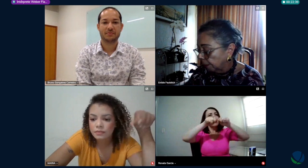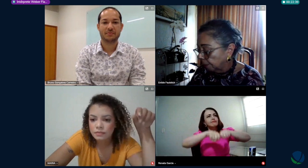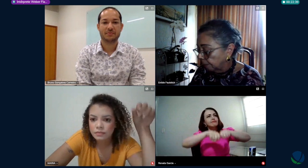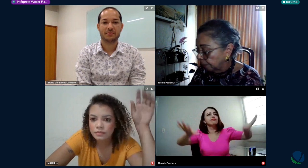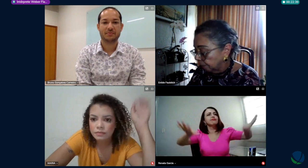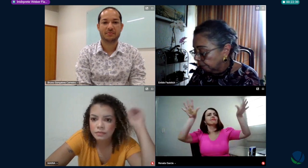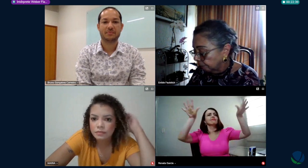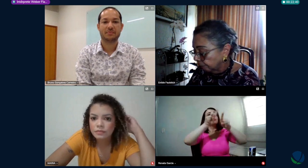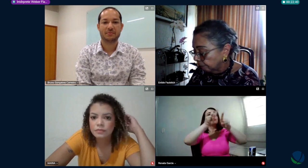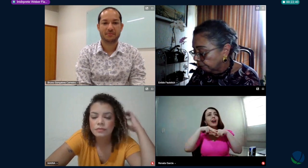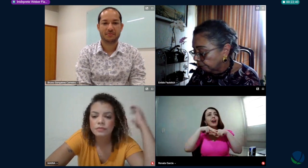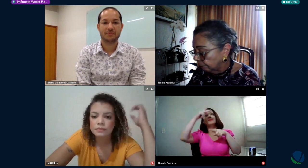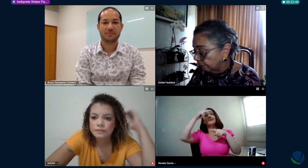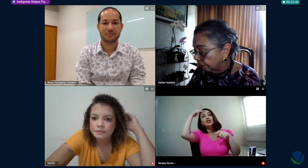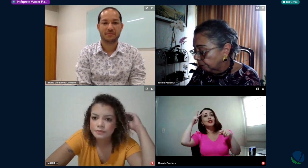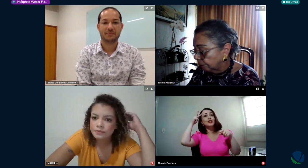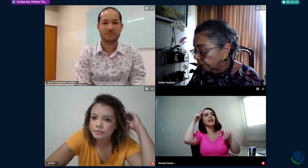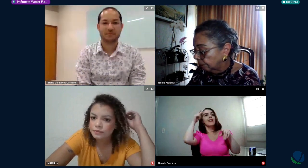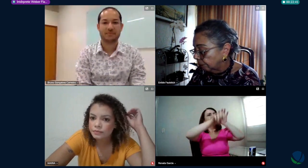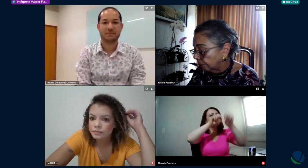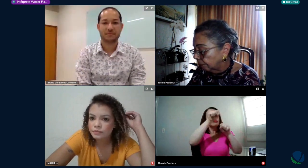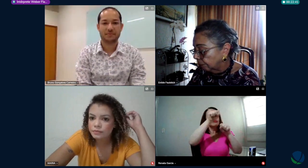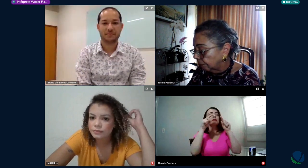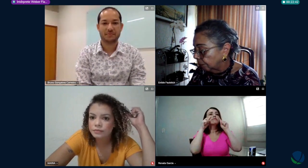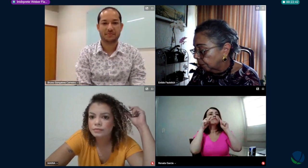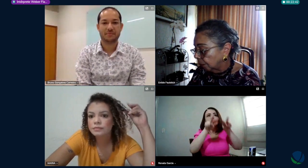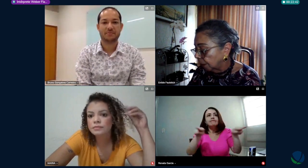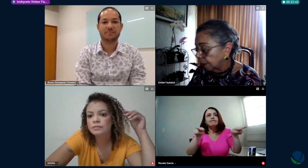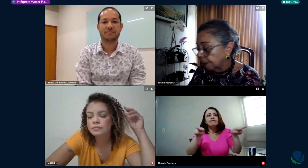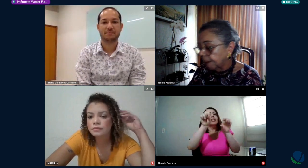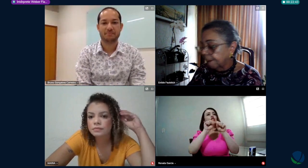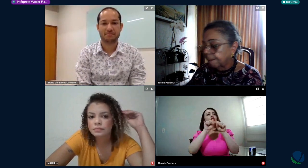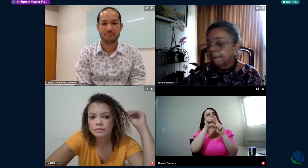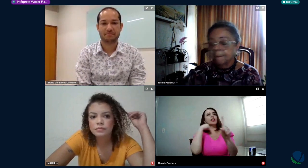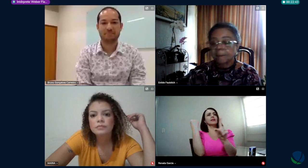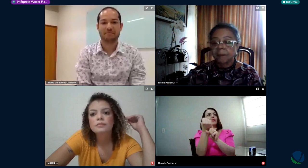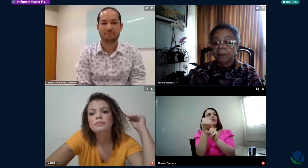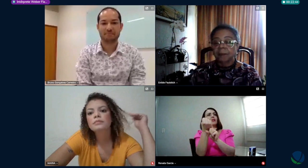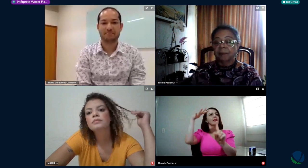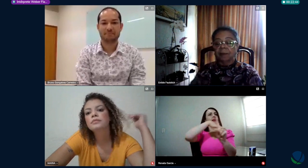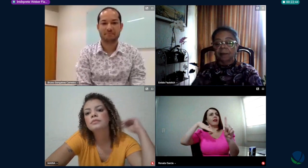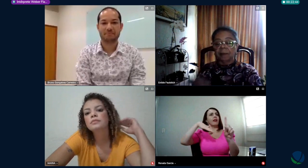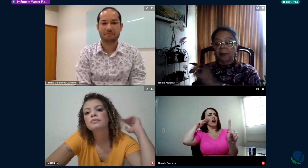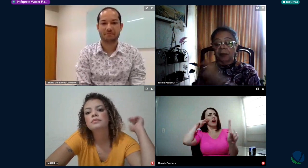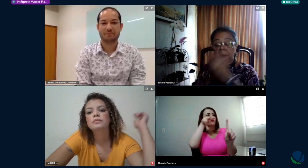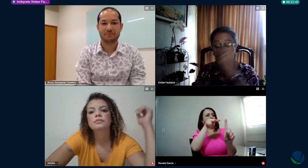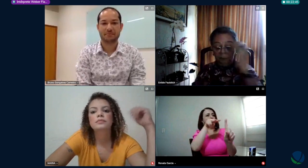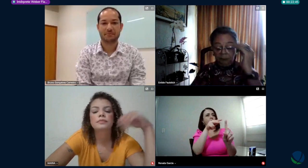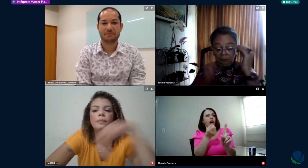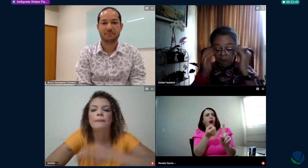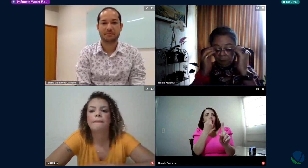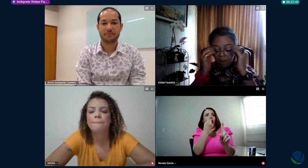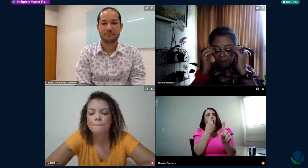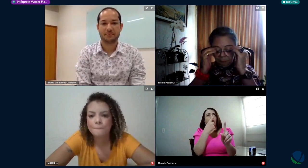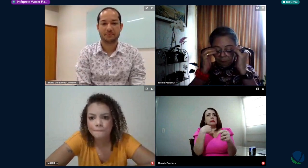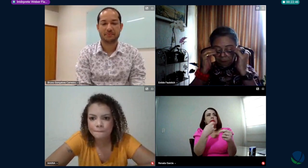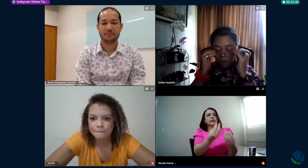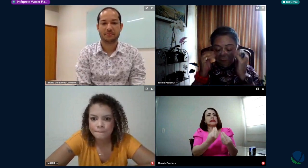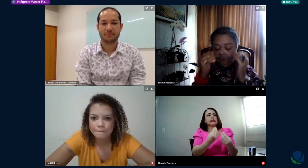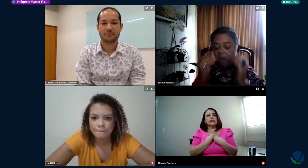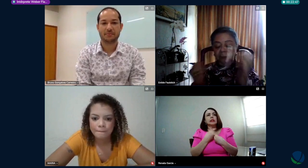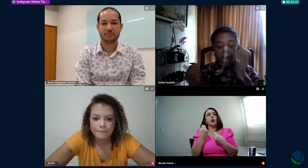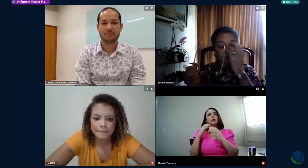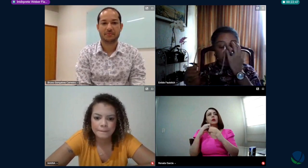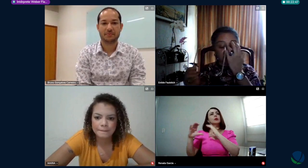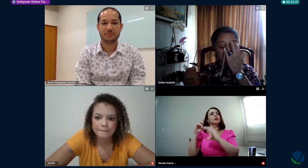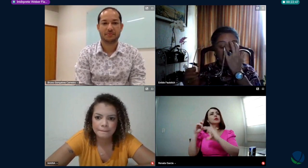do sinal. E aí eu vejo a importância disso, né, de mais pessoas pesquisar e inclusive esse meu